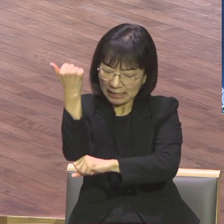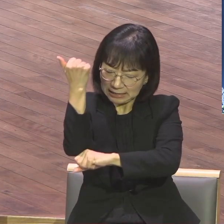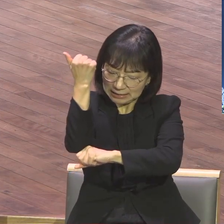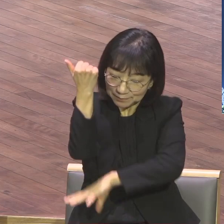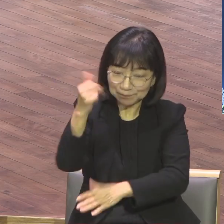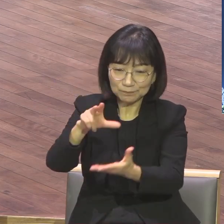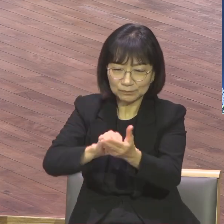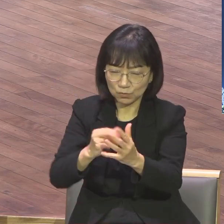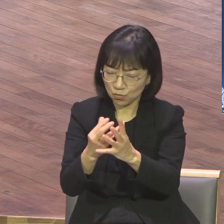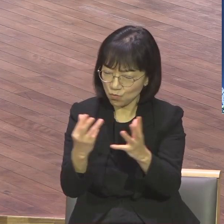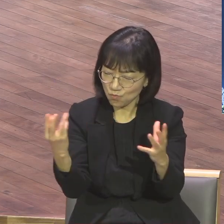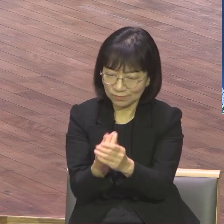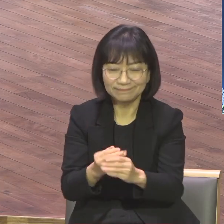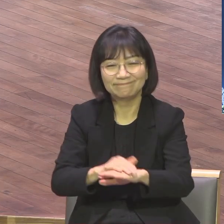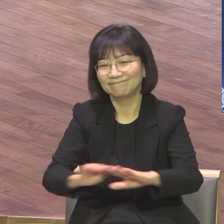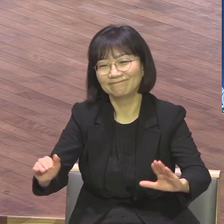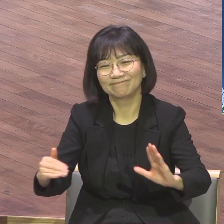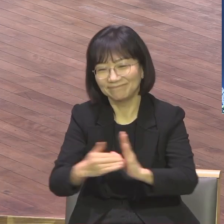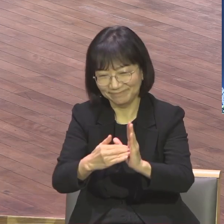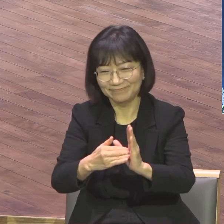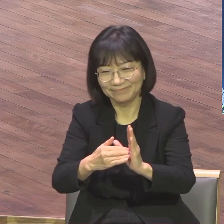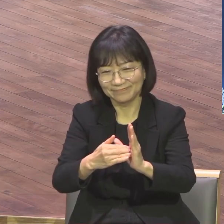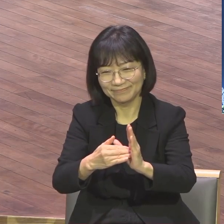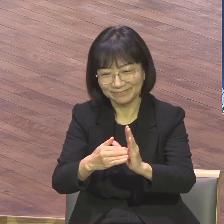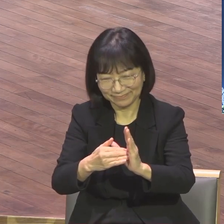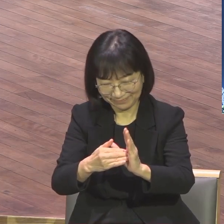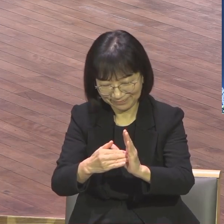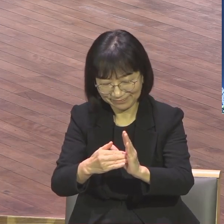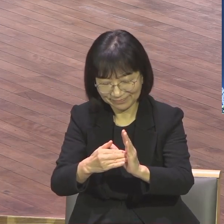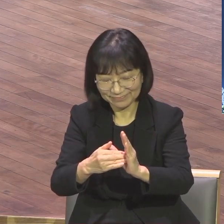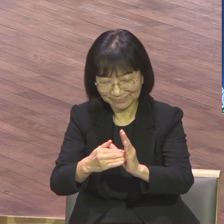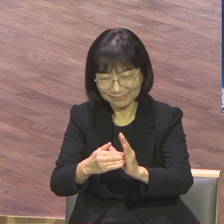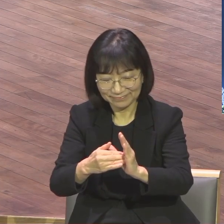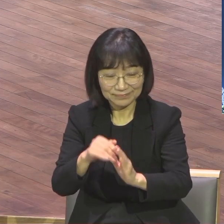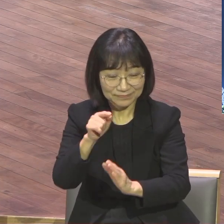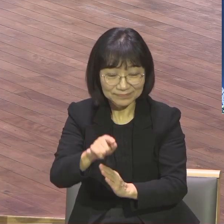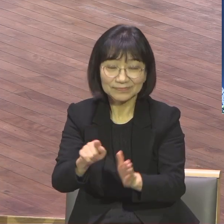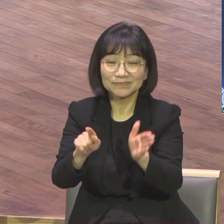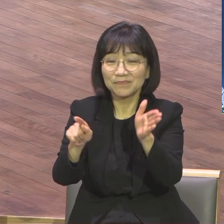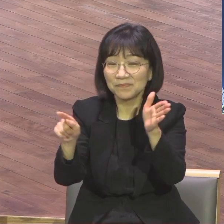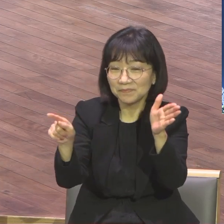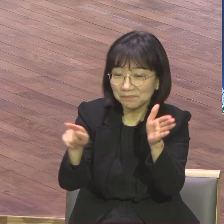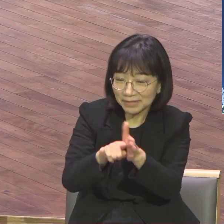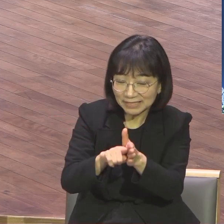완벽하게 해결해 주셨다. 이 사실을 믿는 자는